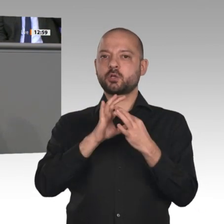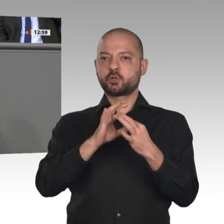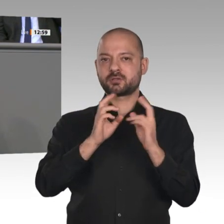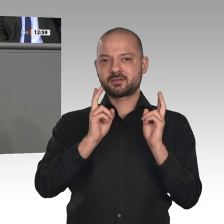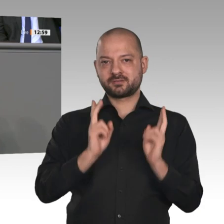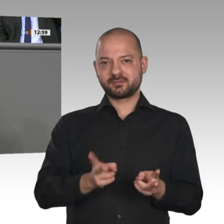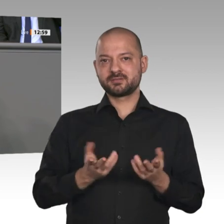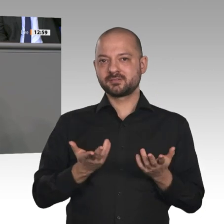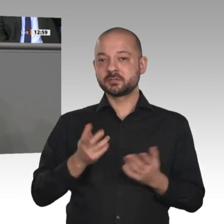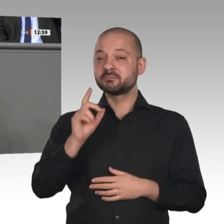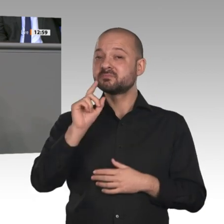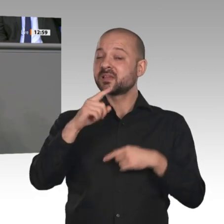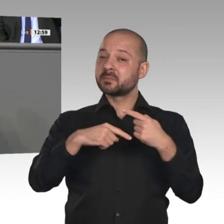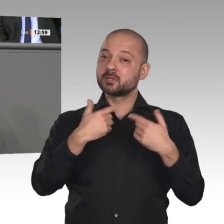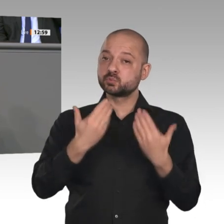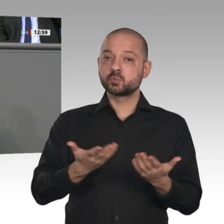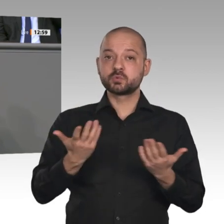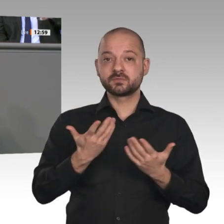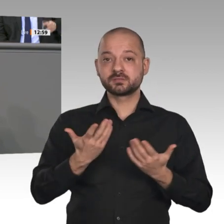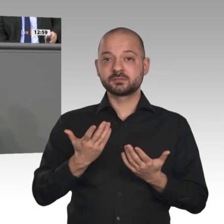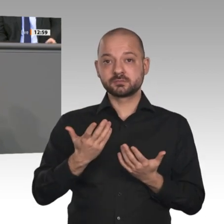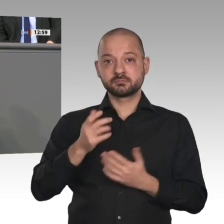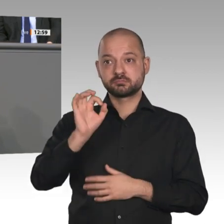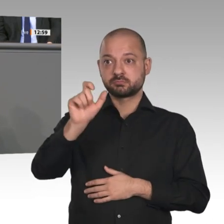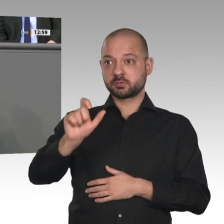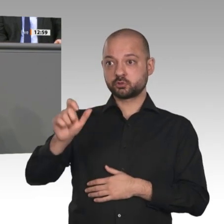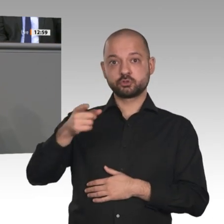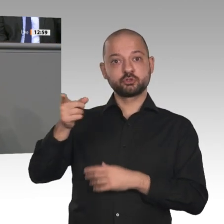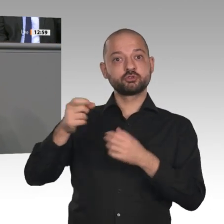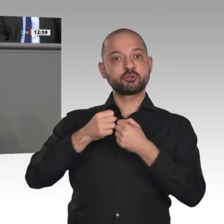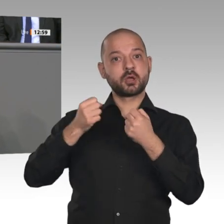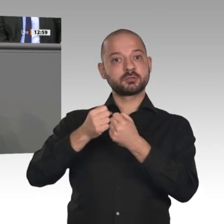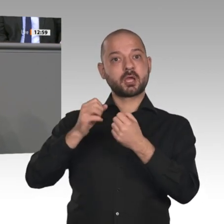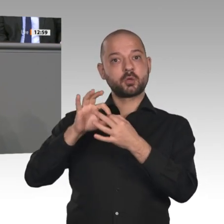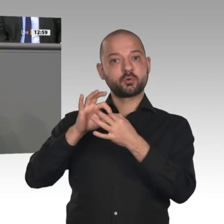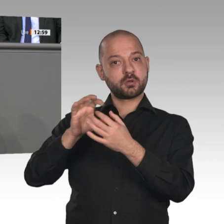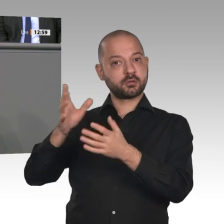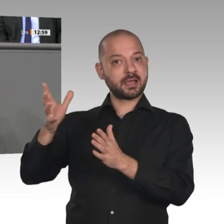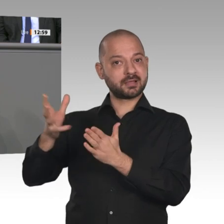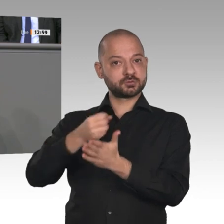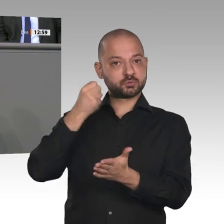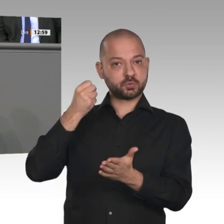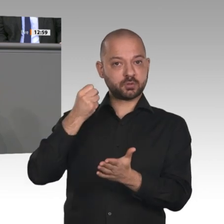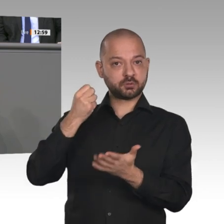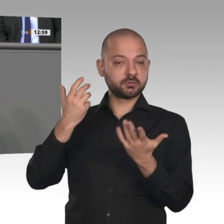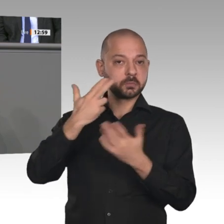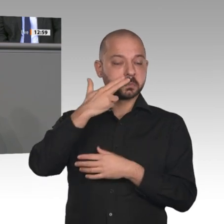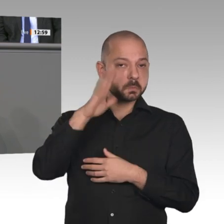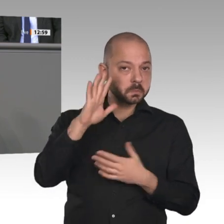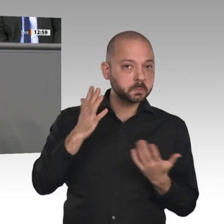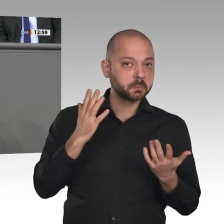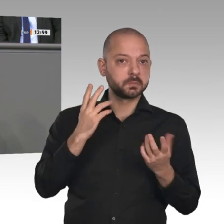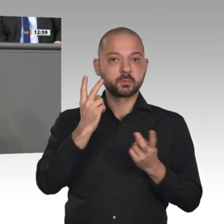Staatsangehörigkeitsrecht. Es gilt immer noch, dass Menschen, denen die Staatsangehörigkeit entzogen worden ist durch die